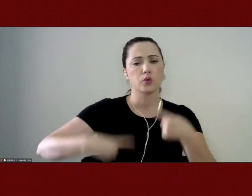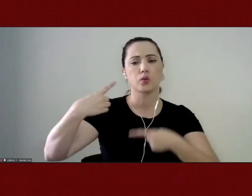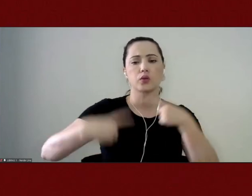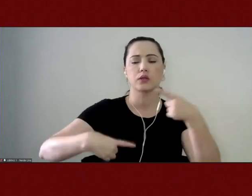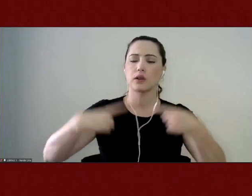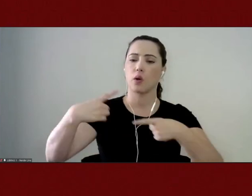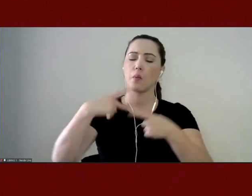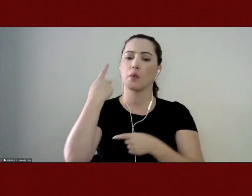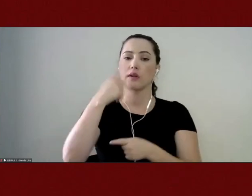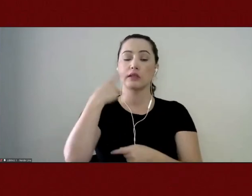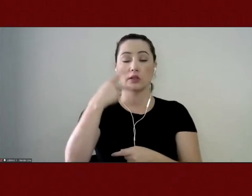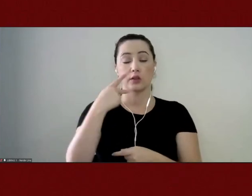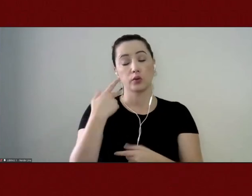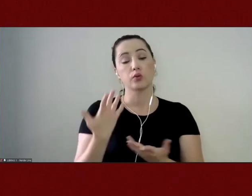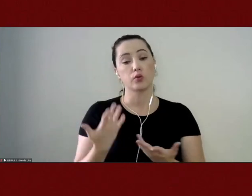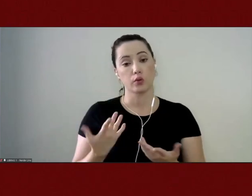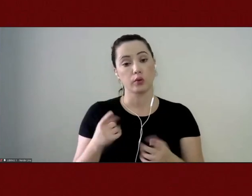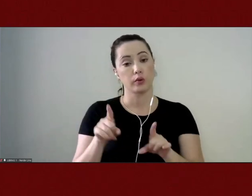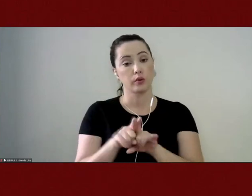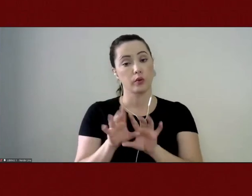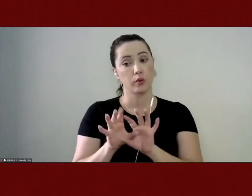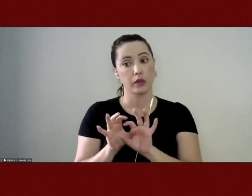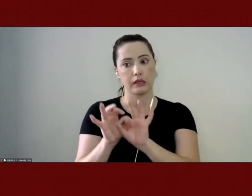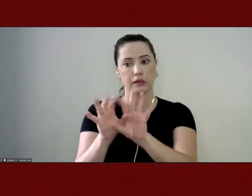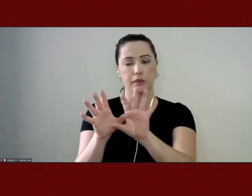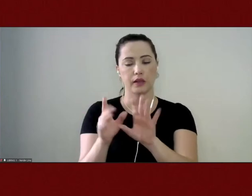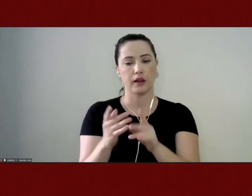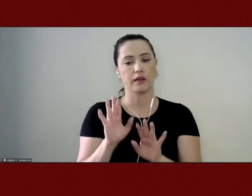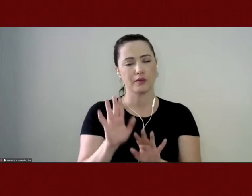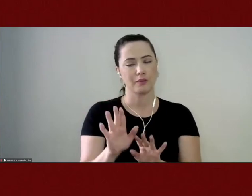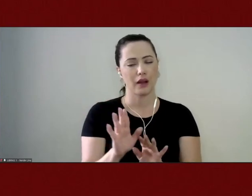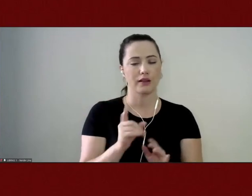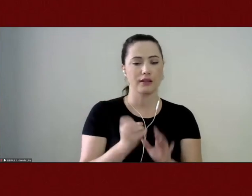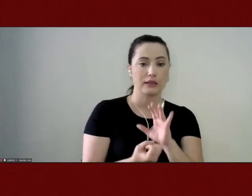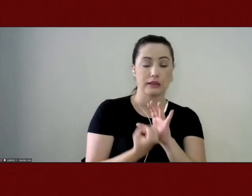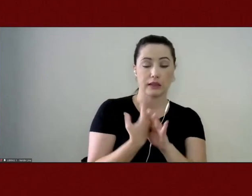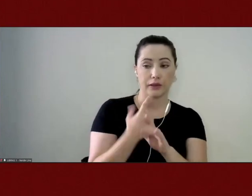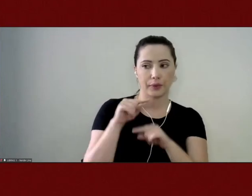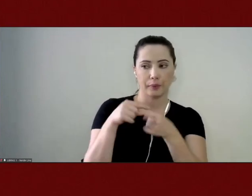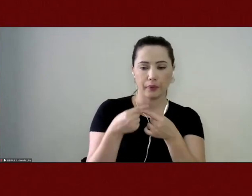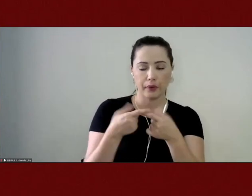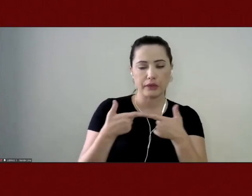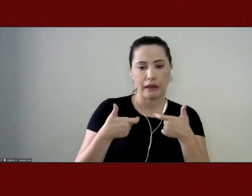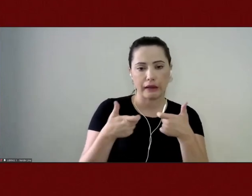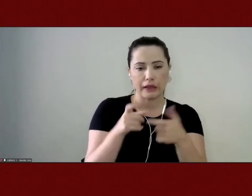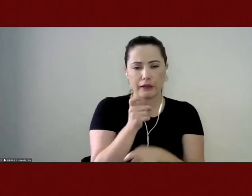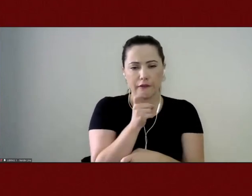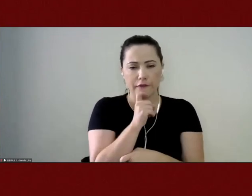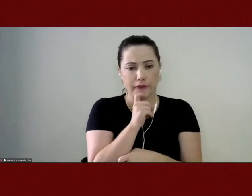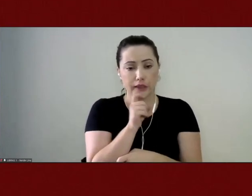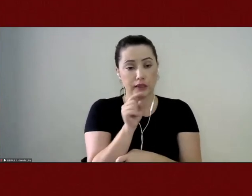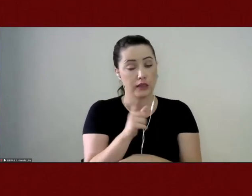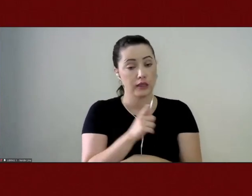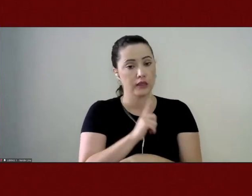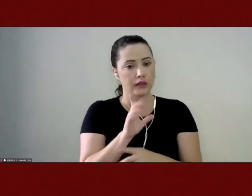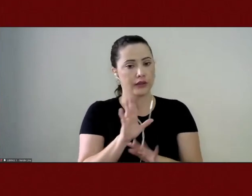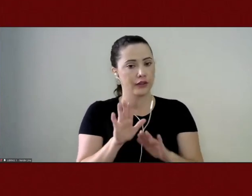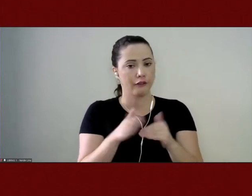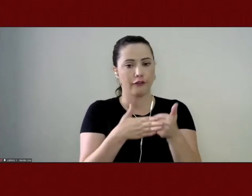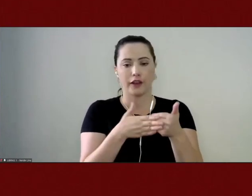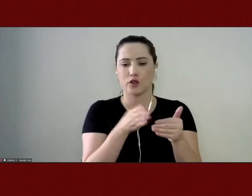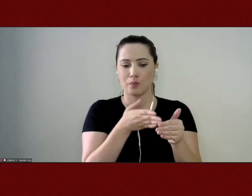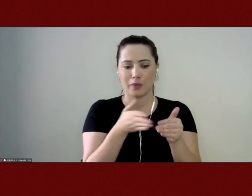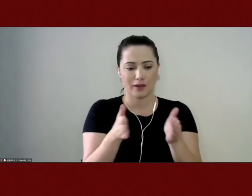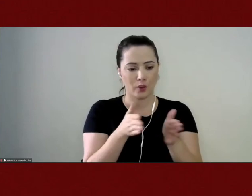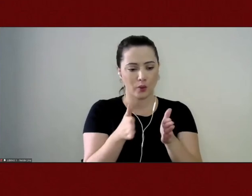parte significativa dos intelectuais. Mas com o surgimento da Guerra Fria, fecha-se traumaticamente essa breve